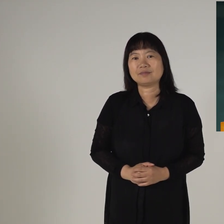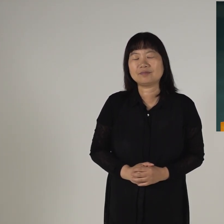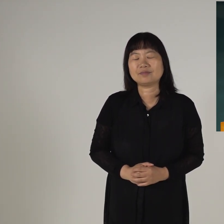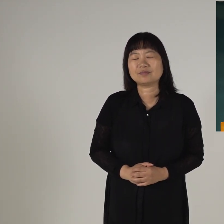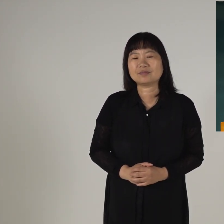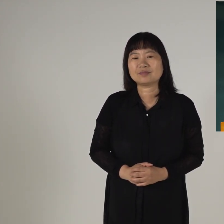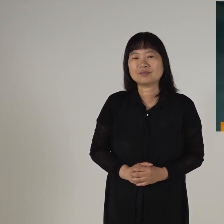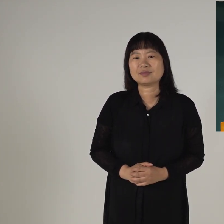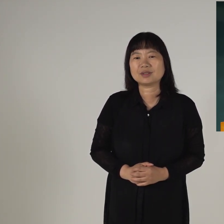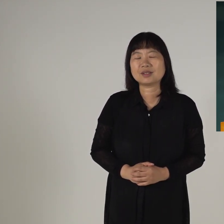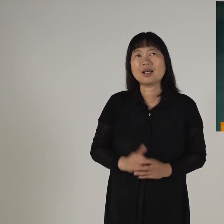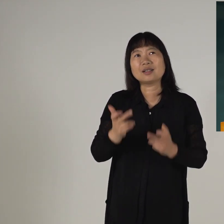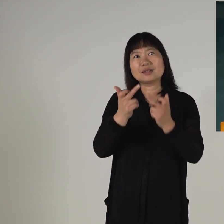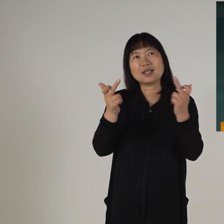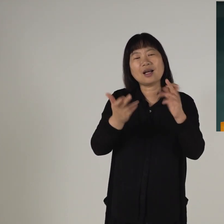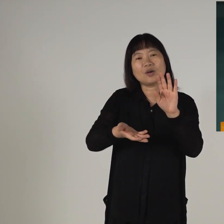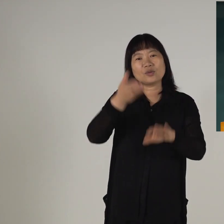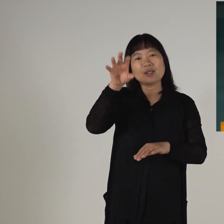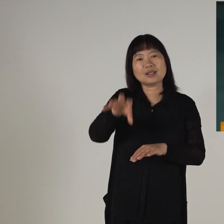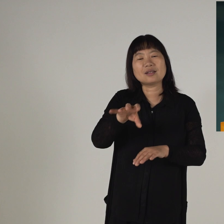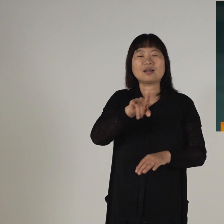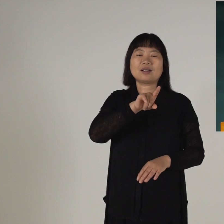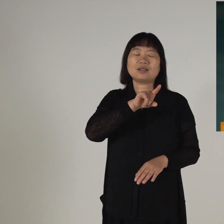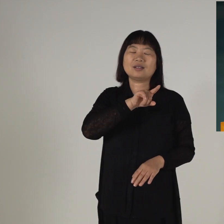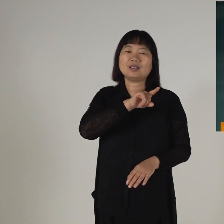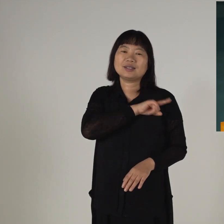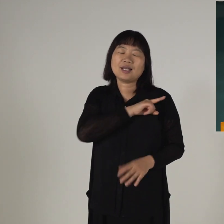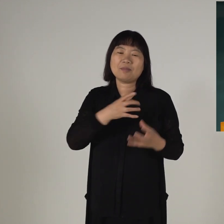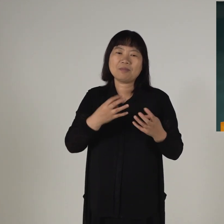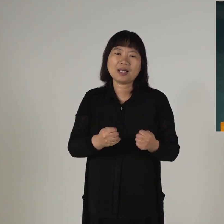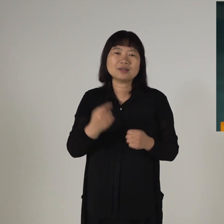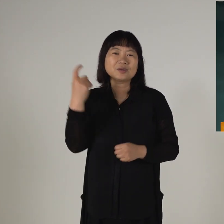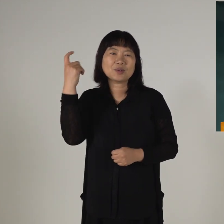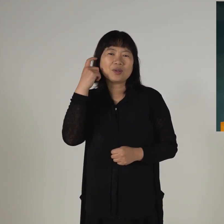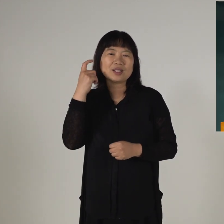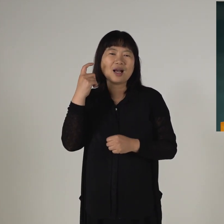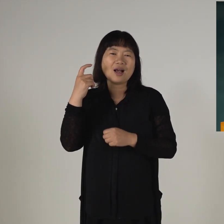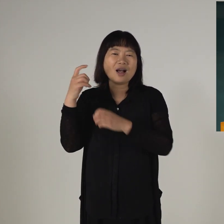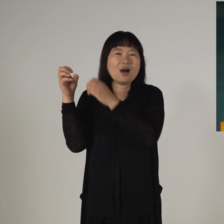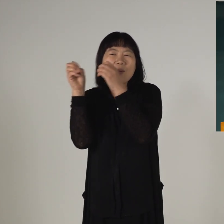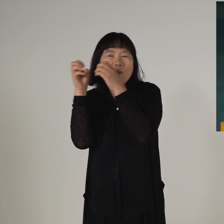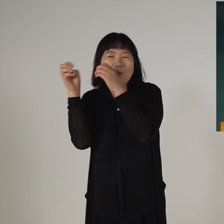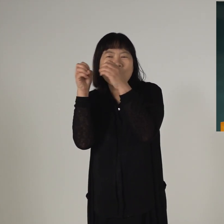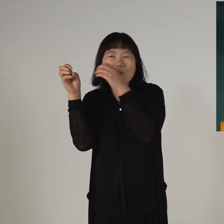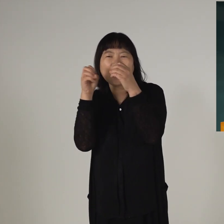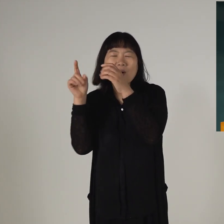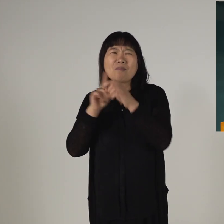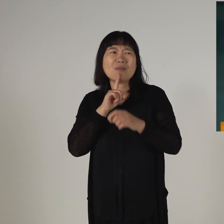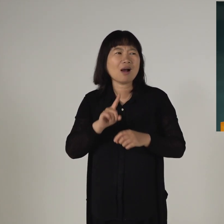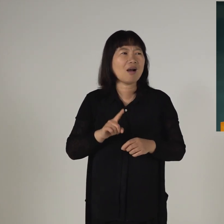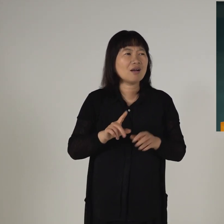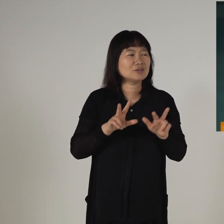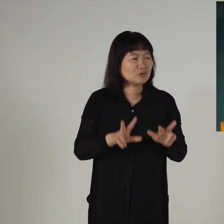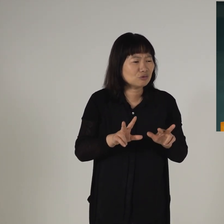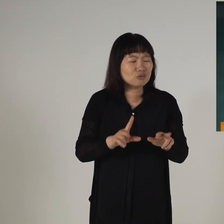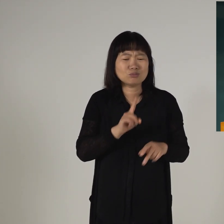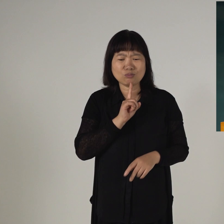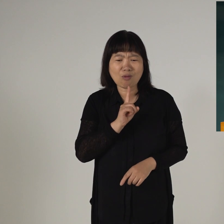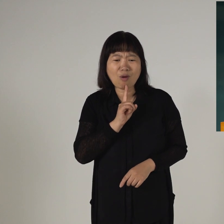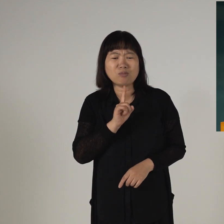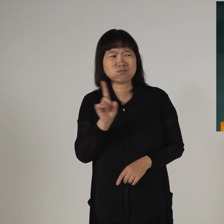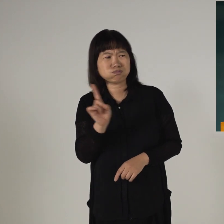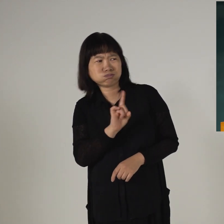그러니까 아마 그 산 위에서는 제일 많았던 소리가 수군수군 하는 소리였을 거예요. 뭐라 그러시는